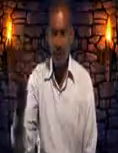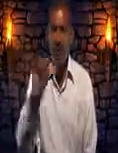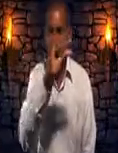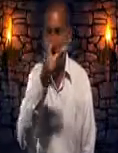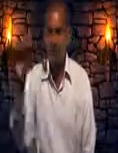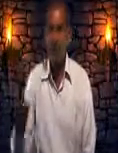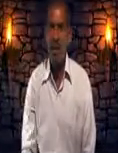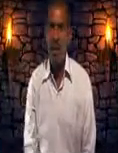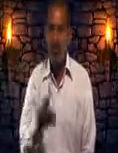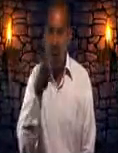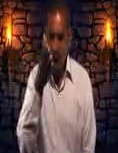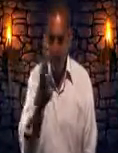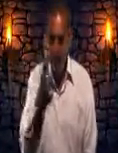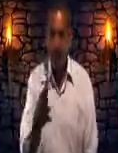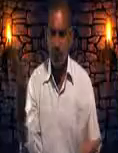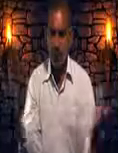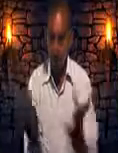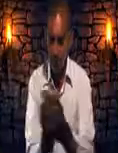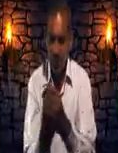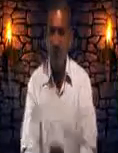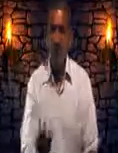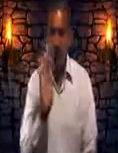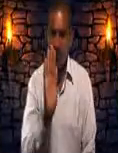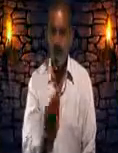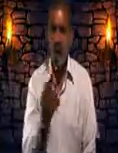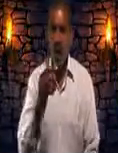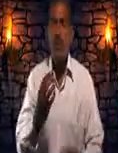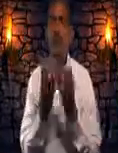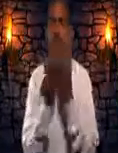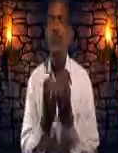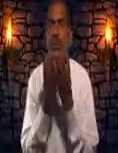வசனம் 40. அவருடனே கூட இருந்த பரிசேயரில்